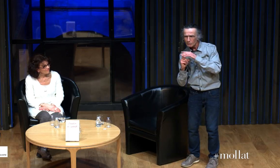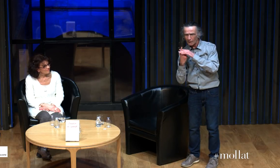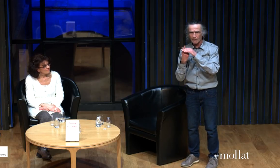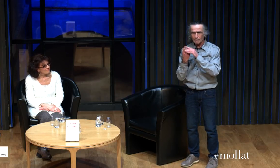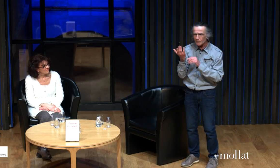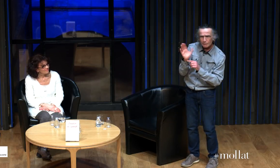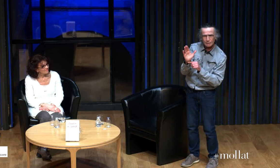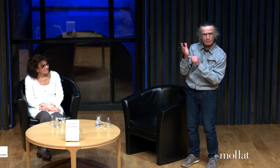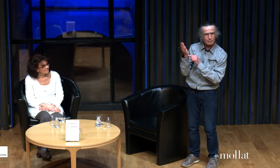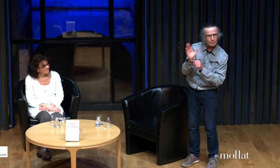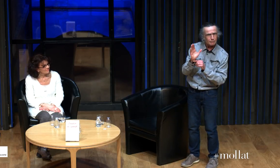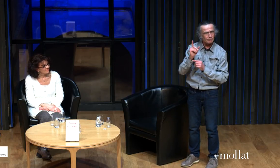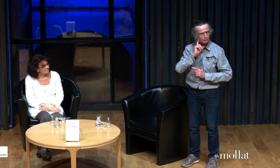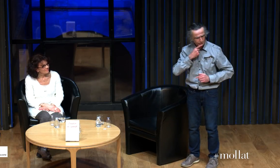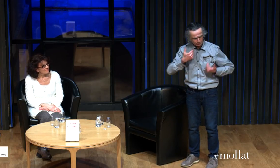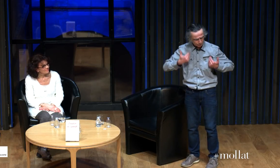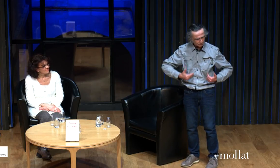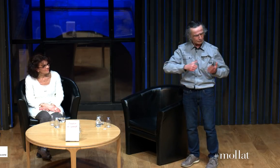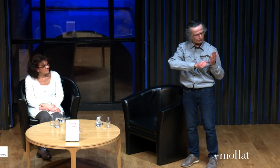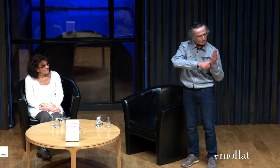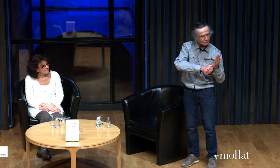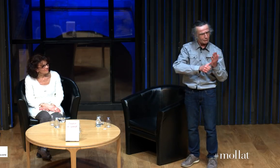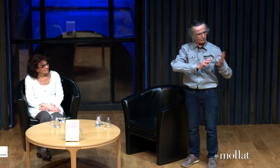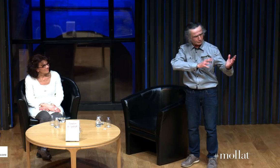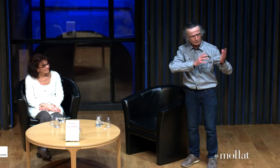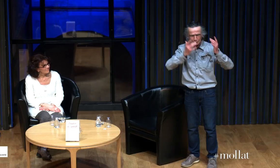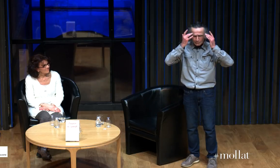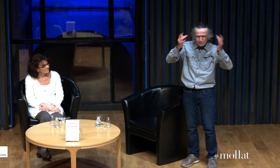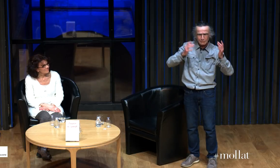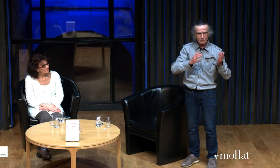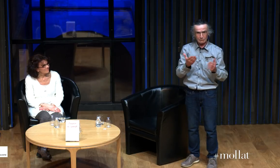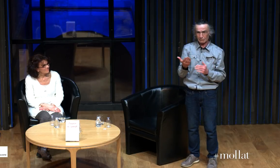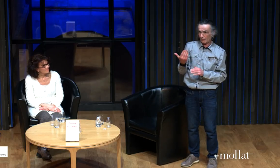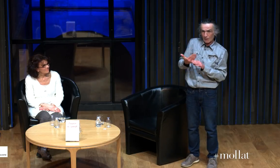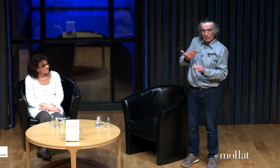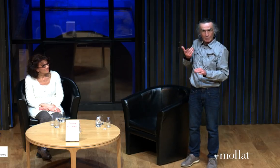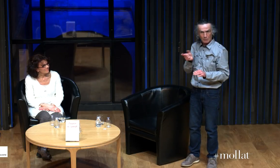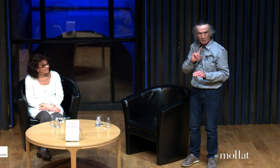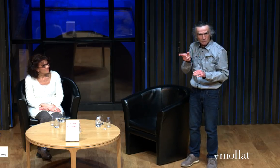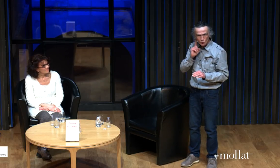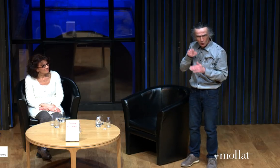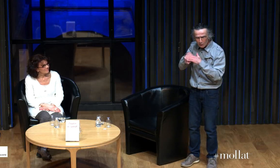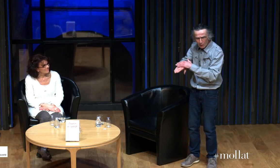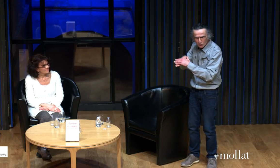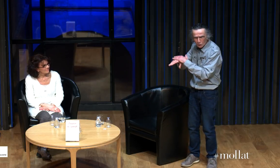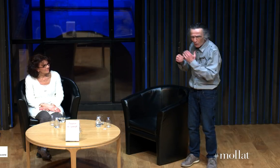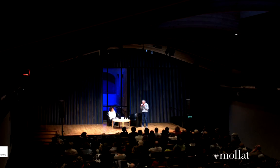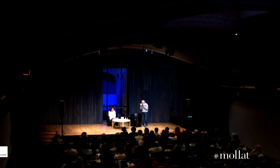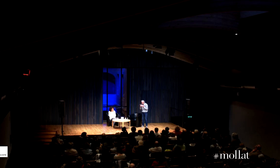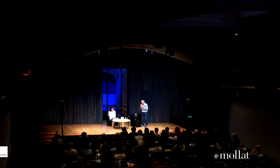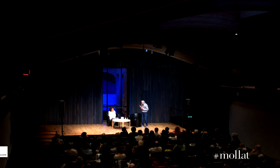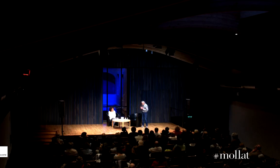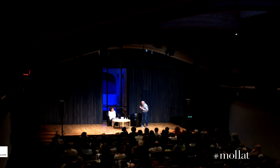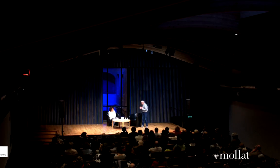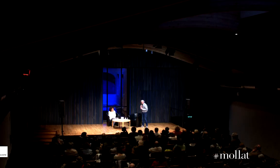années 70 et les années 80. Ce qu'on a appelé le réveil sourd, c'était montrer sa langue des signes, ne pas en avoir peur, ne pas en avoir honte, présenter sa culture et sa langue, ce